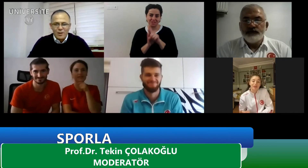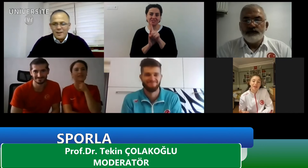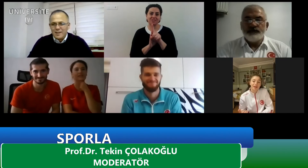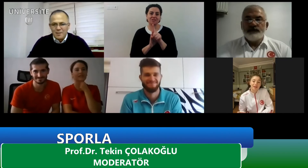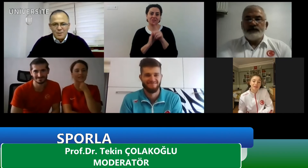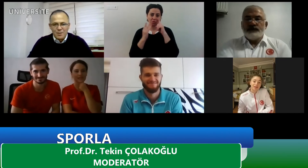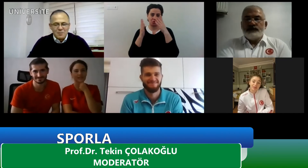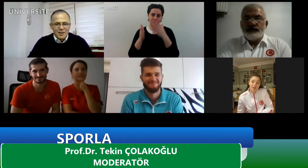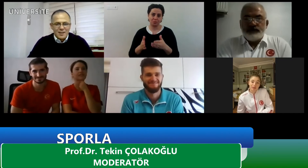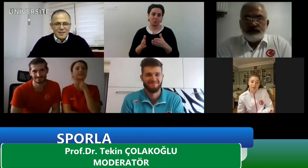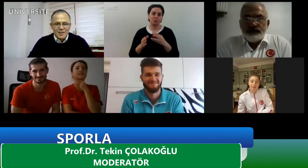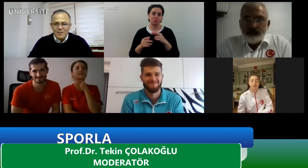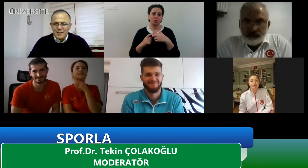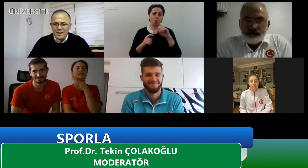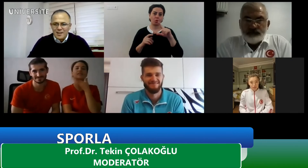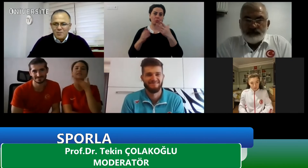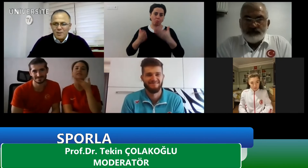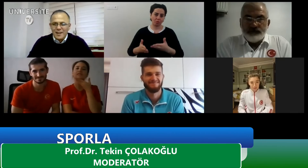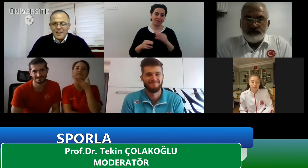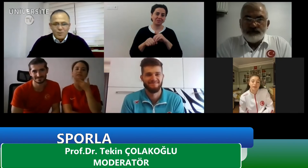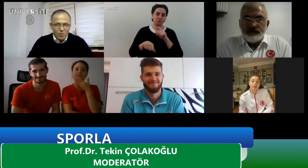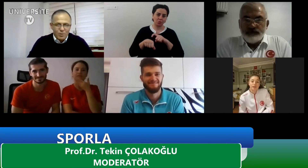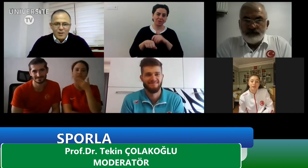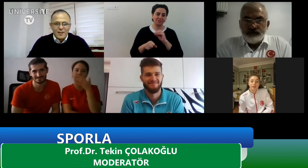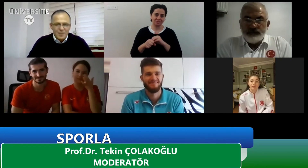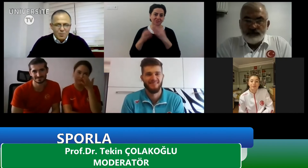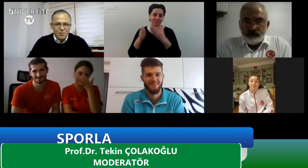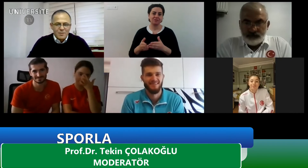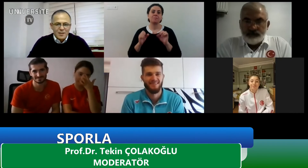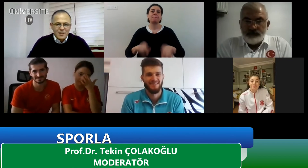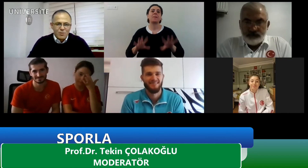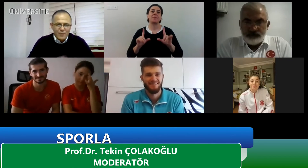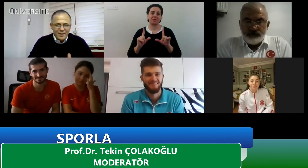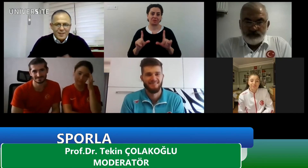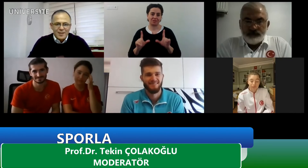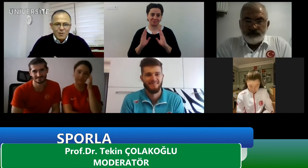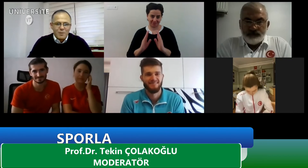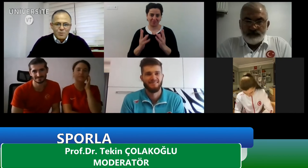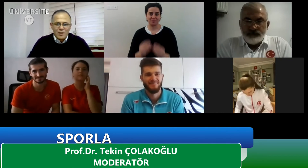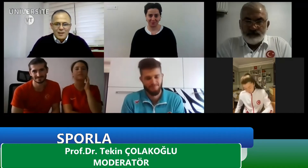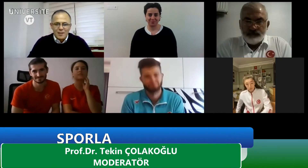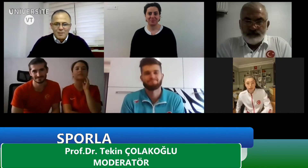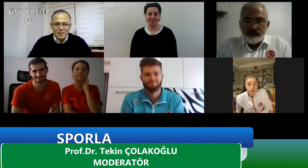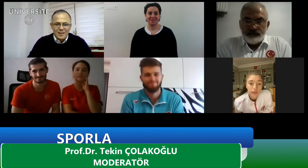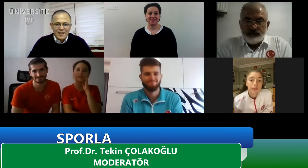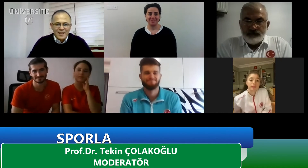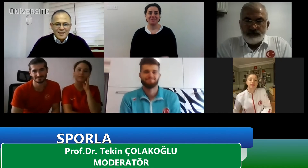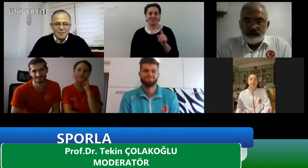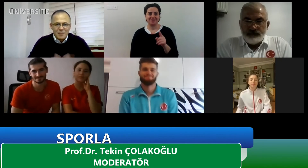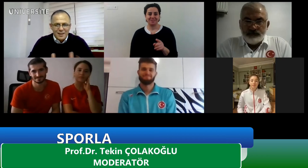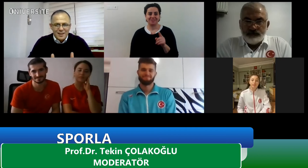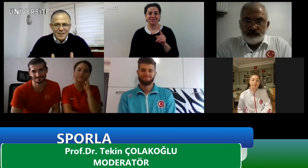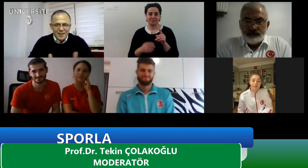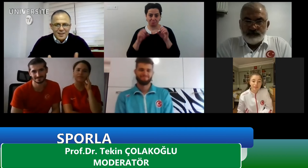model olan, Sayın Başkan'ın ifadesinde yerini bulan, rol model olan sporcularımızsınız. Lütfen devam edin, mücadeleyi bırakmayın.